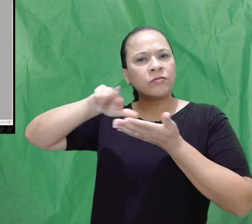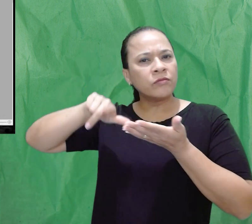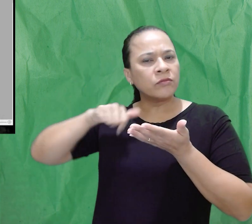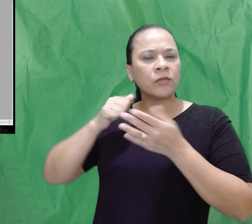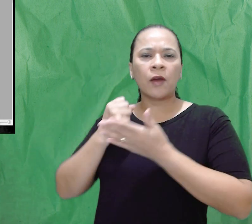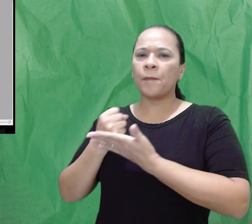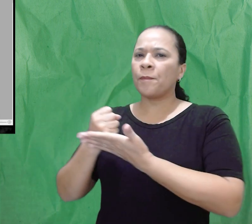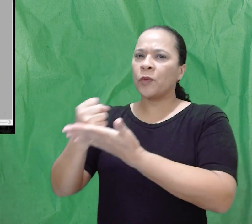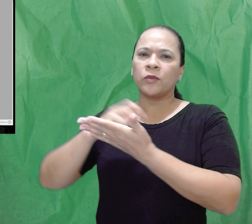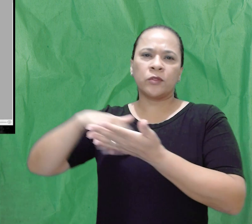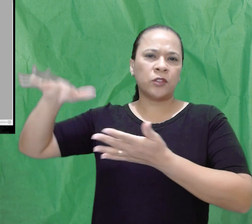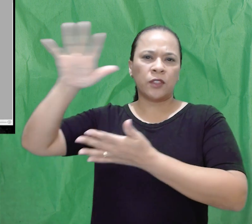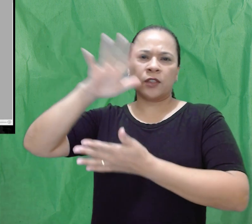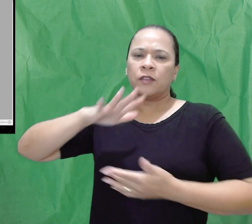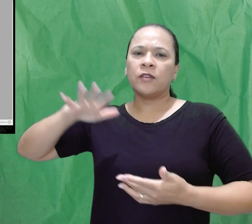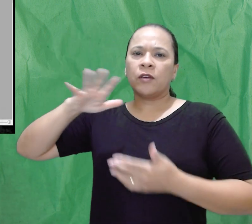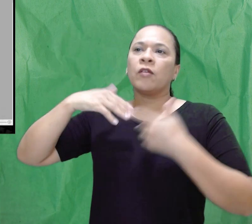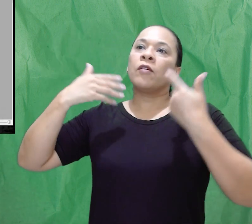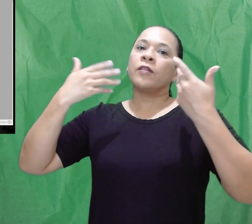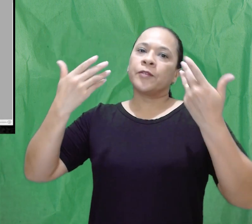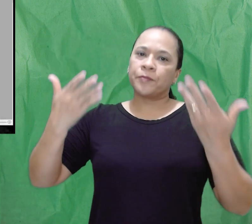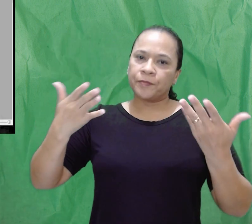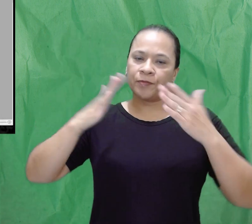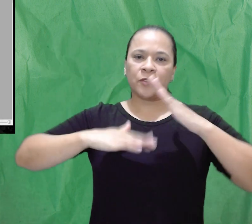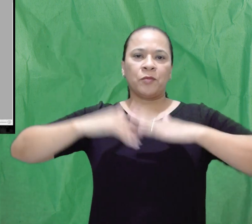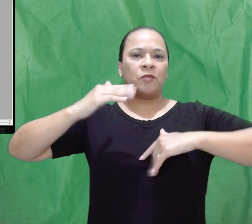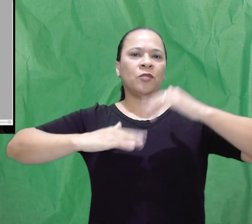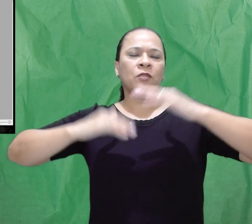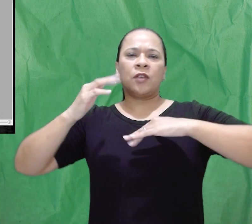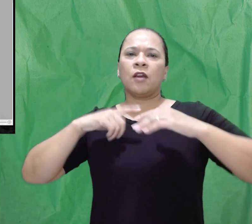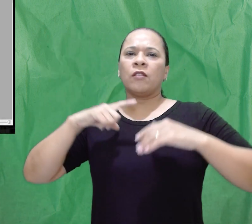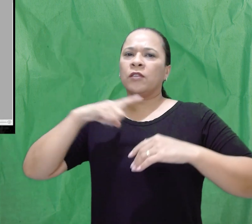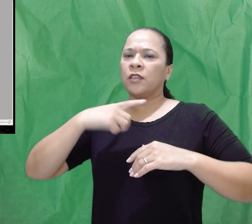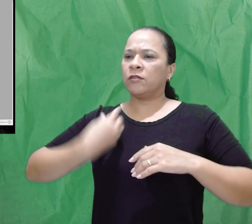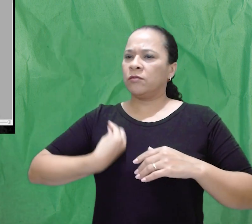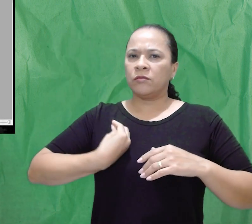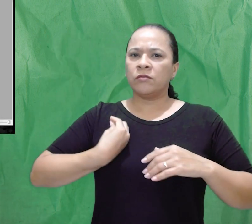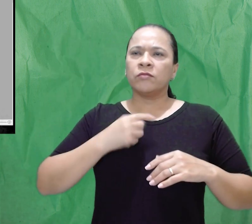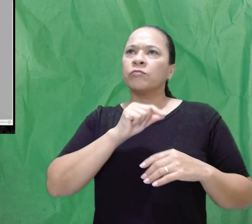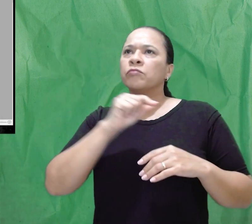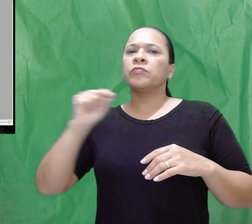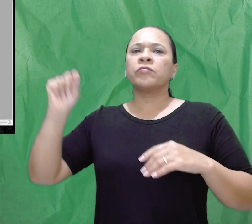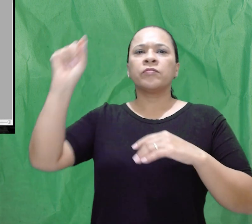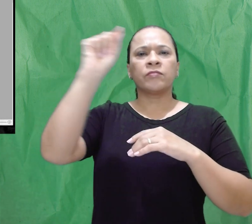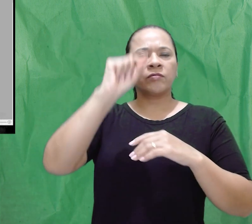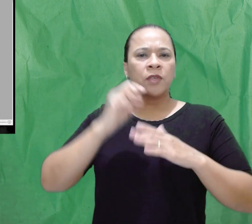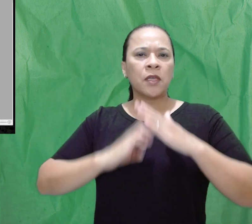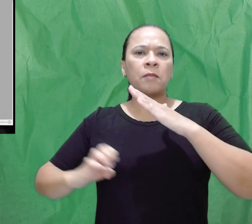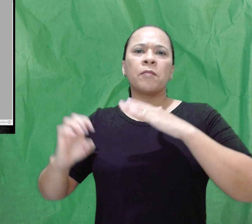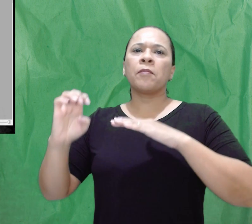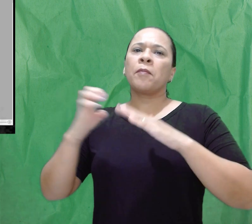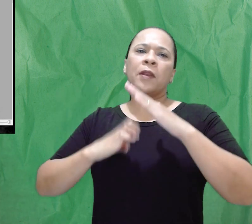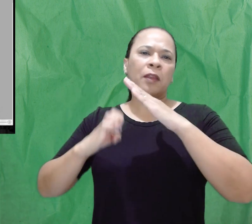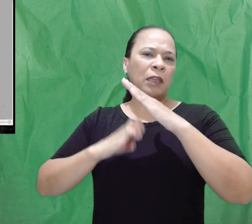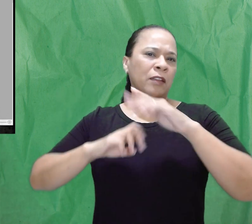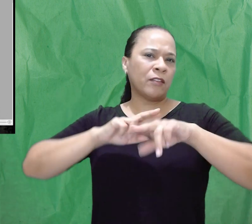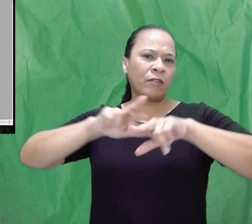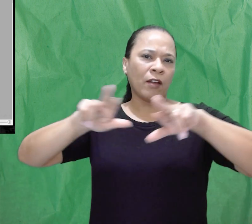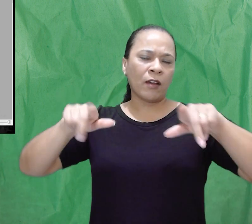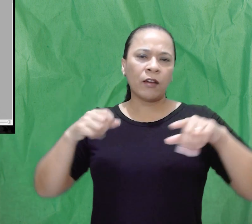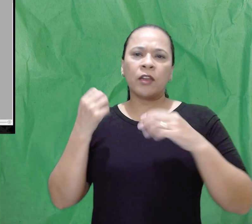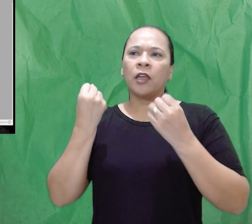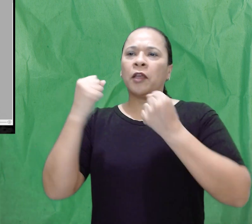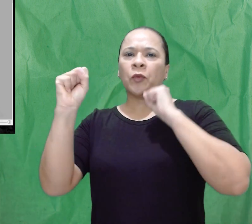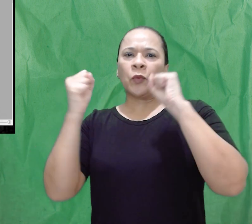esse profissional tem uma ampla atuação nas mais diversas empresas. Nós podemos encontrar auxiliares administrativos em